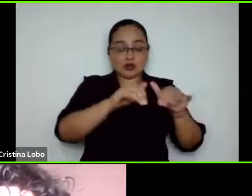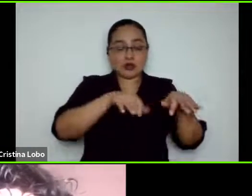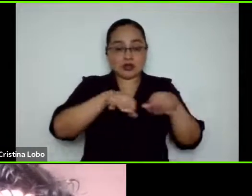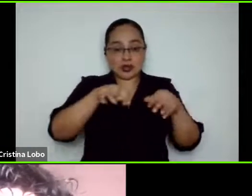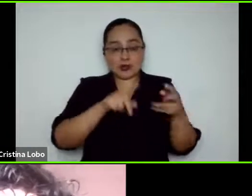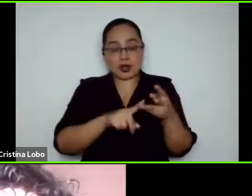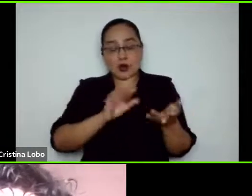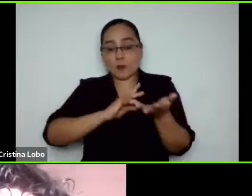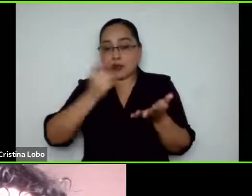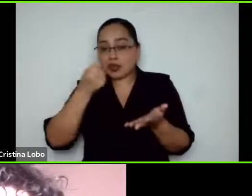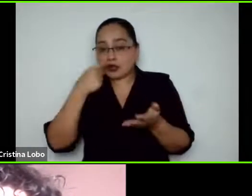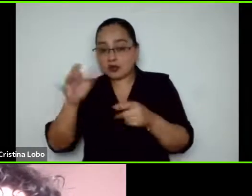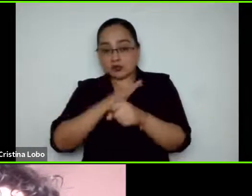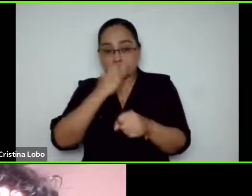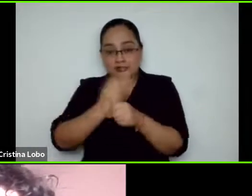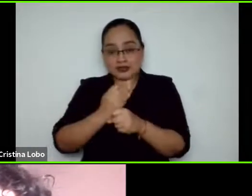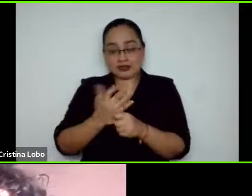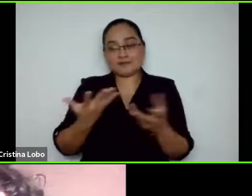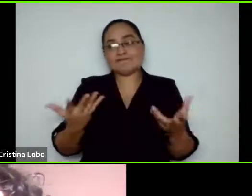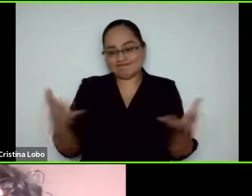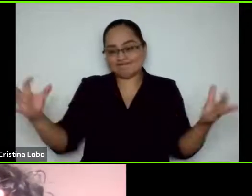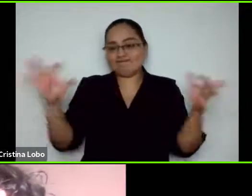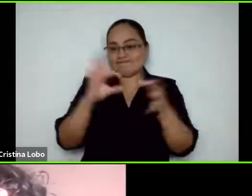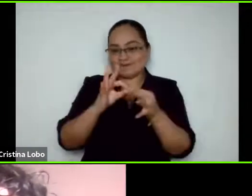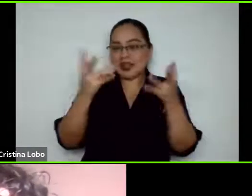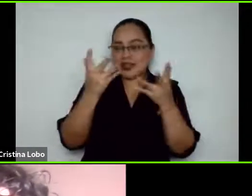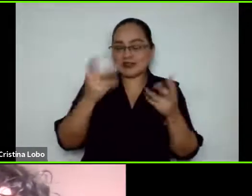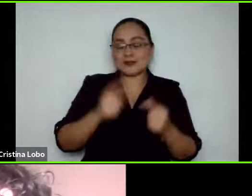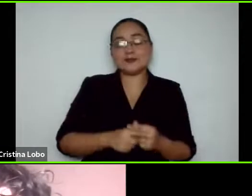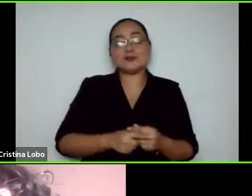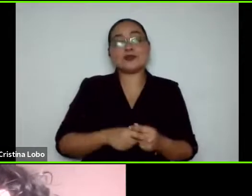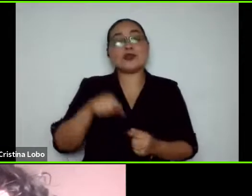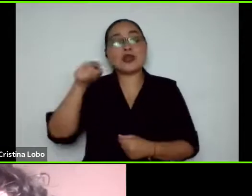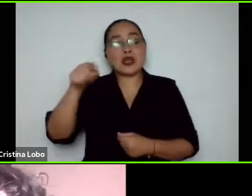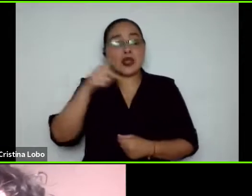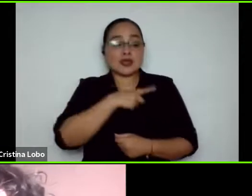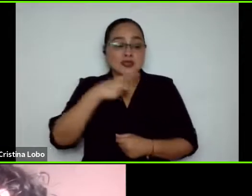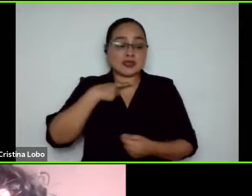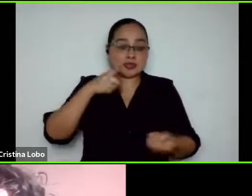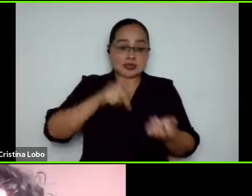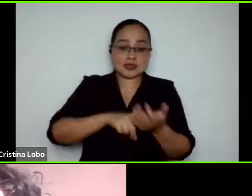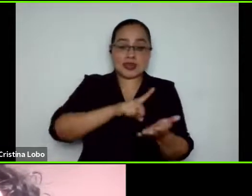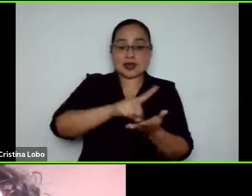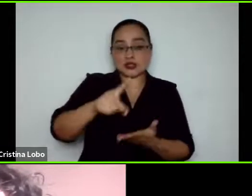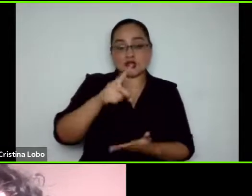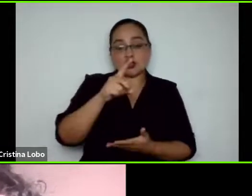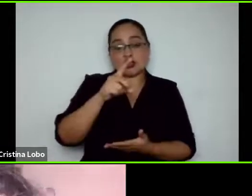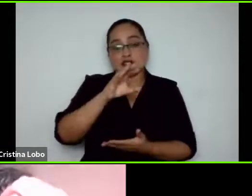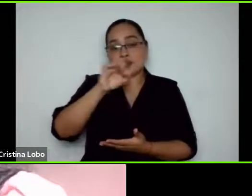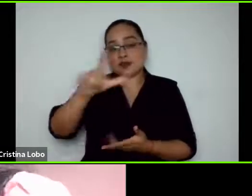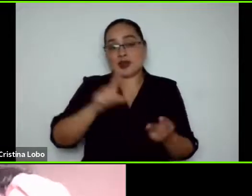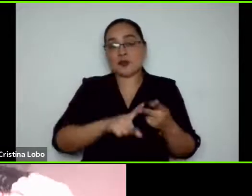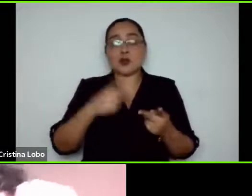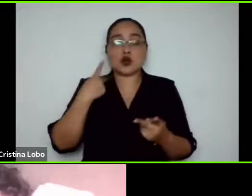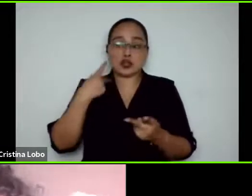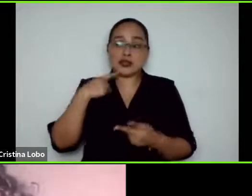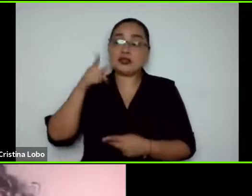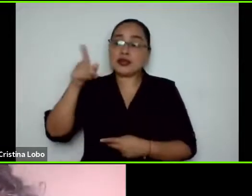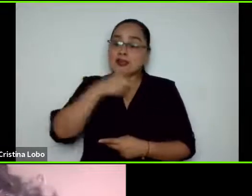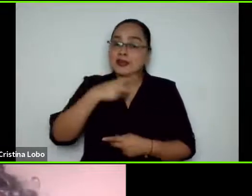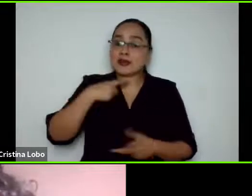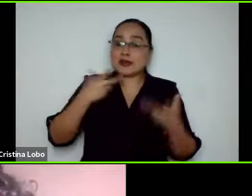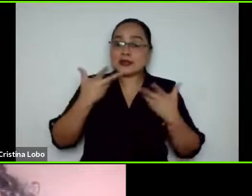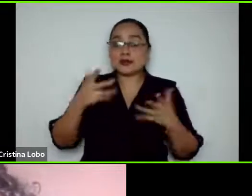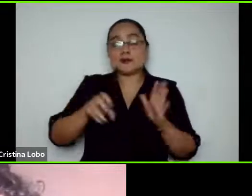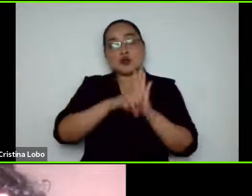sociales, pero en realidad también los derechos civiles y políticos requieren de obligaciones de hacer. Por ejemplo, la seguridad pública, pues